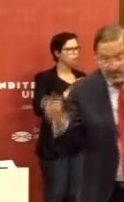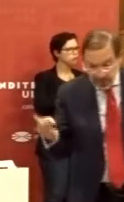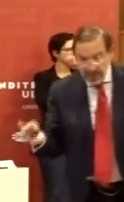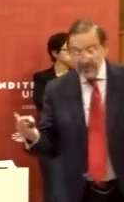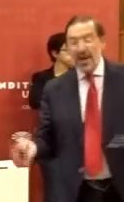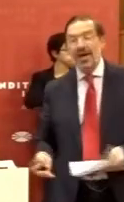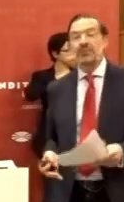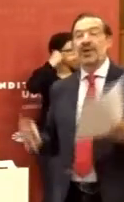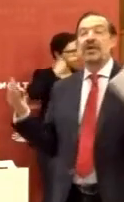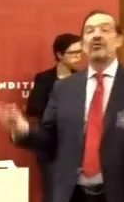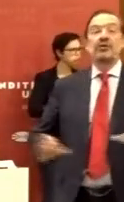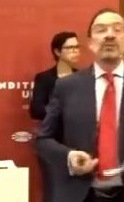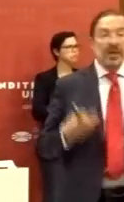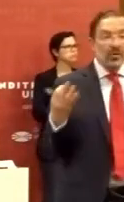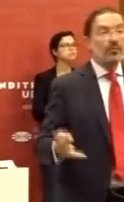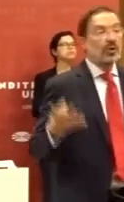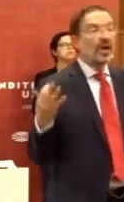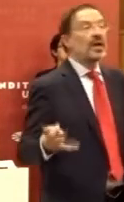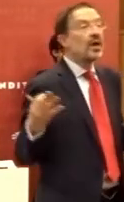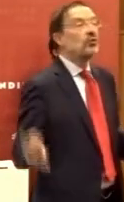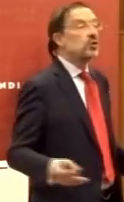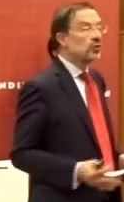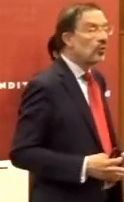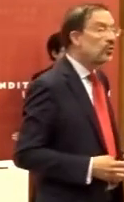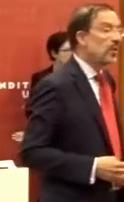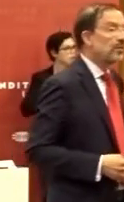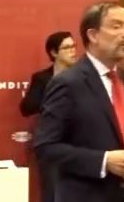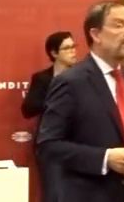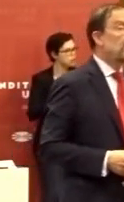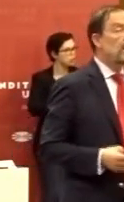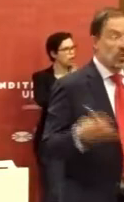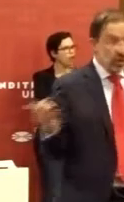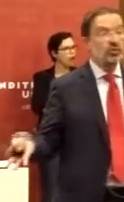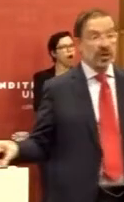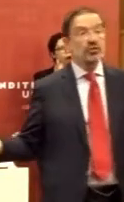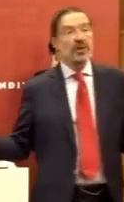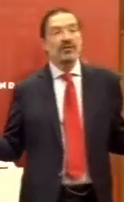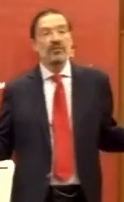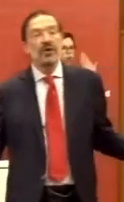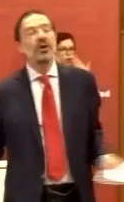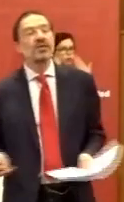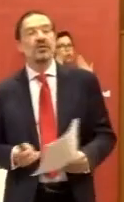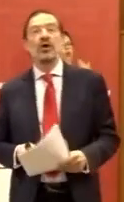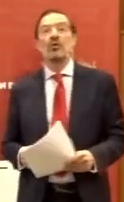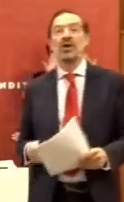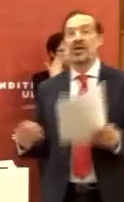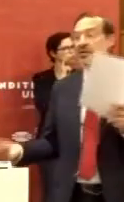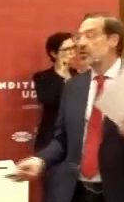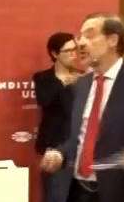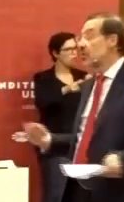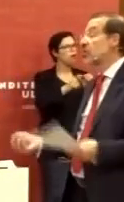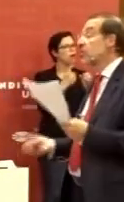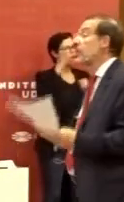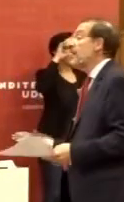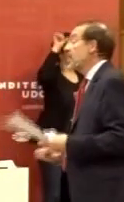que, de manera expresa, nos invitaron porque querían que nuestros alumnos participasen en el Congreso, y de hecho participaron, asistieron a algunas